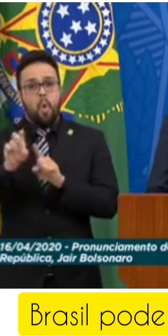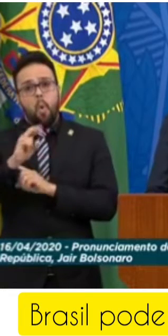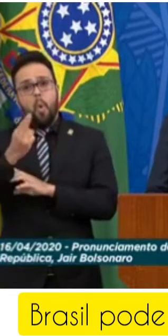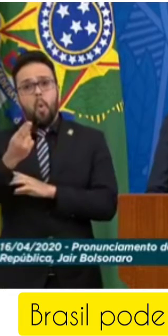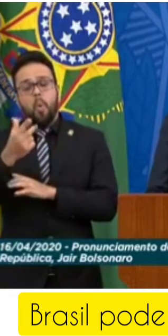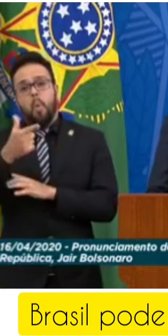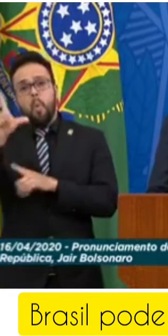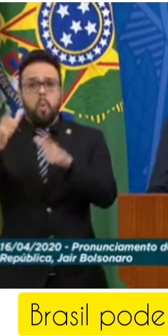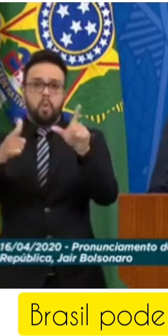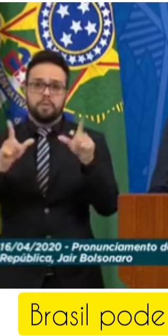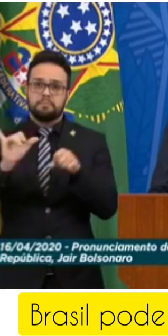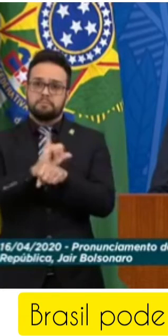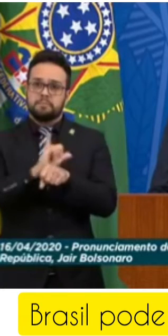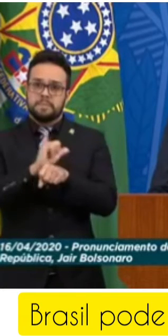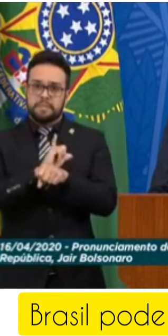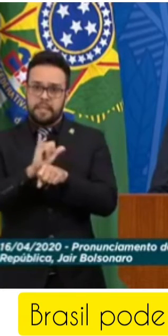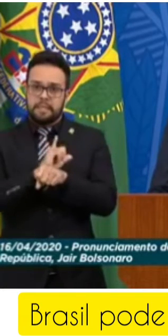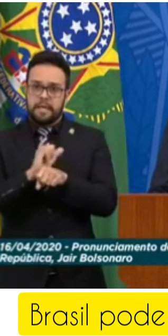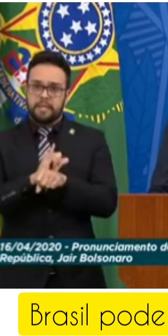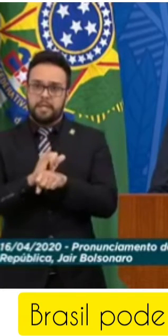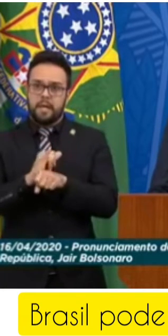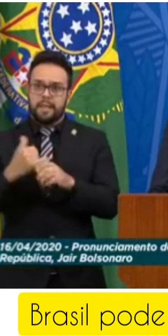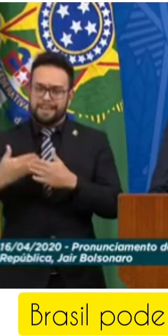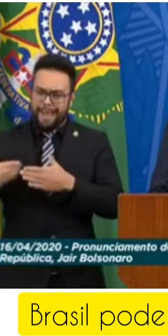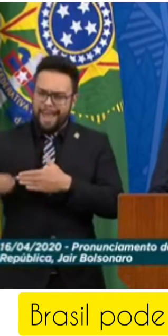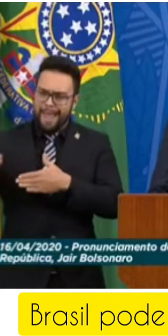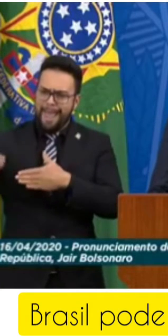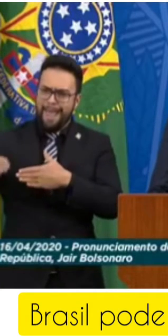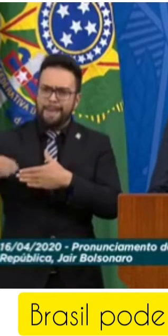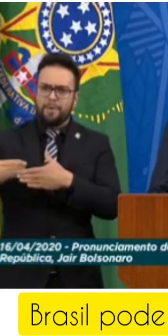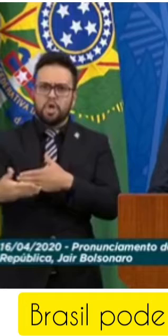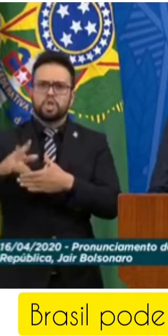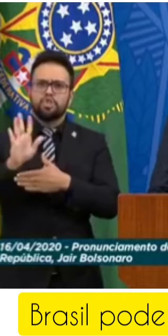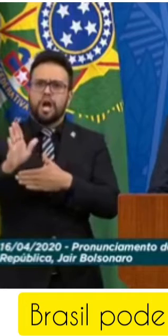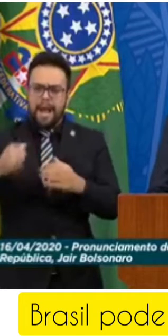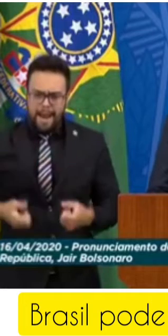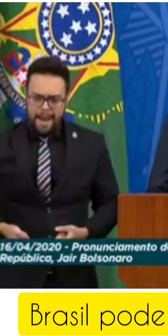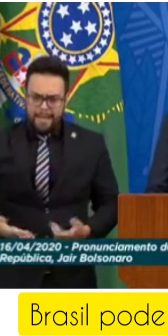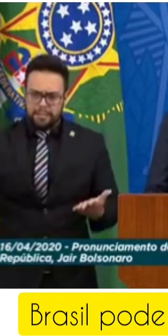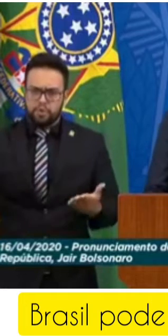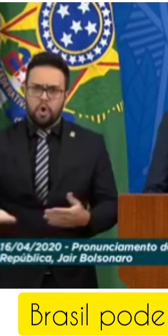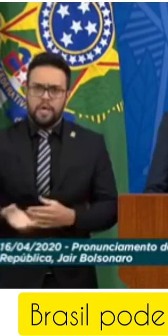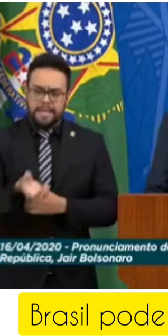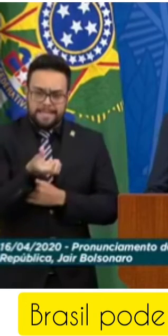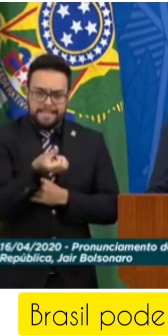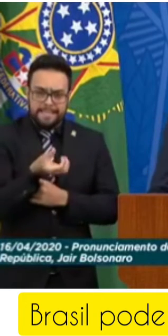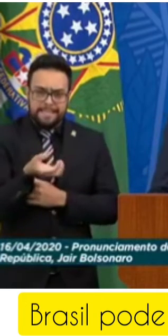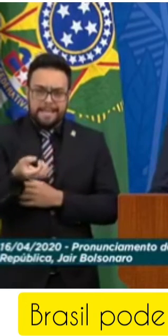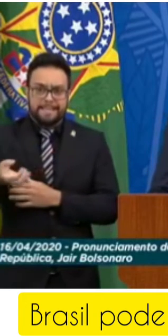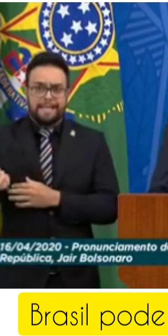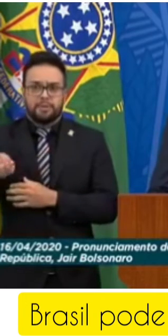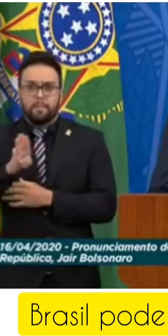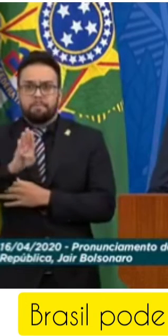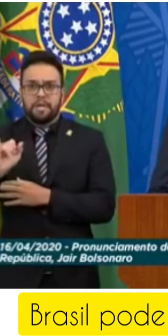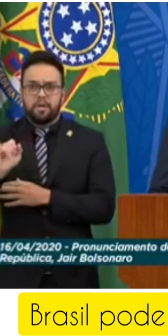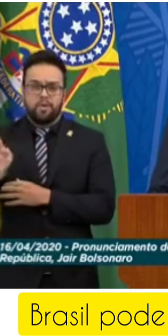ações por muito tempo. Já se gastou aproximadamente 600 bilhões de reais.